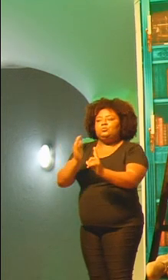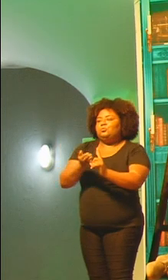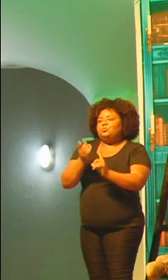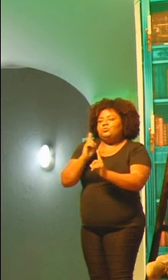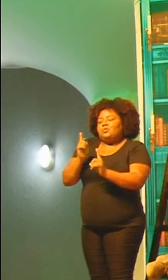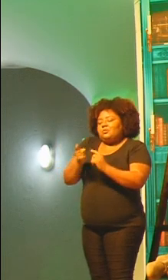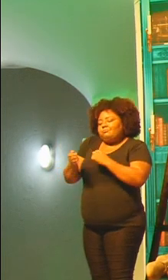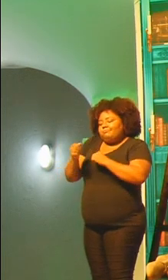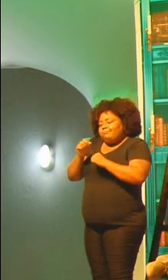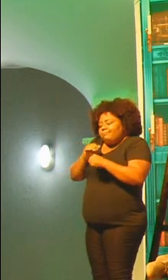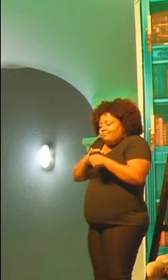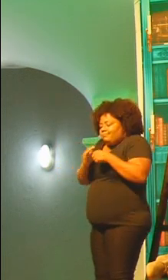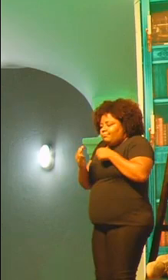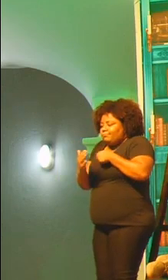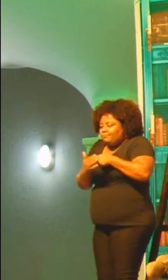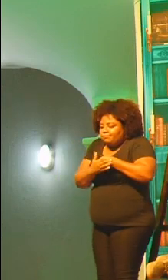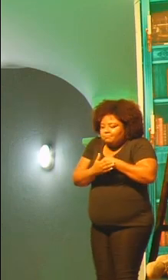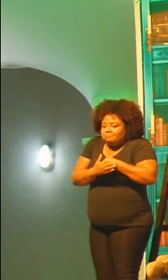vivido.